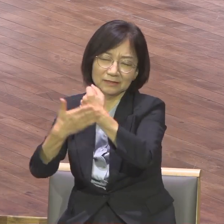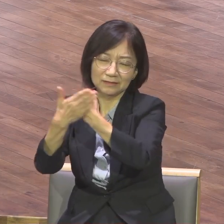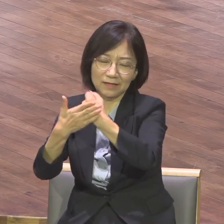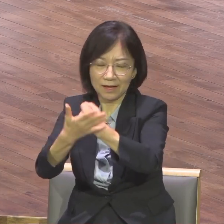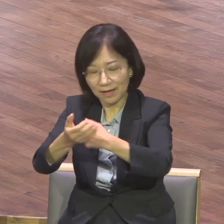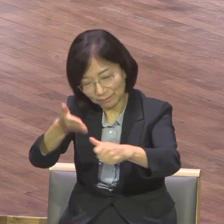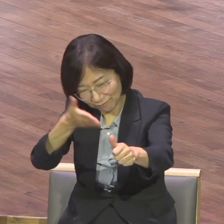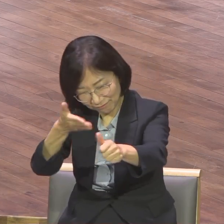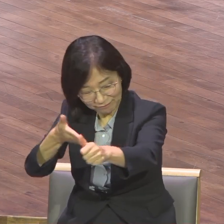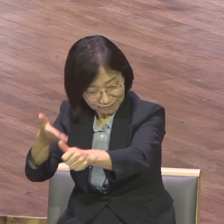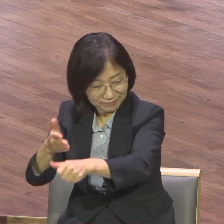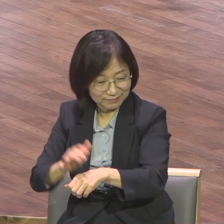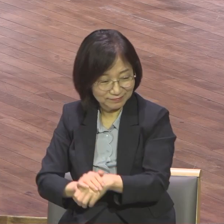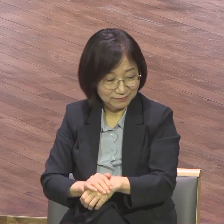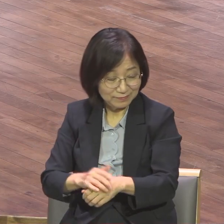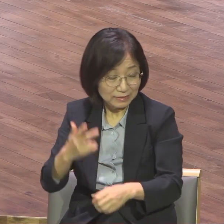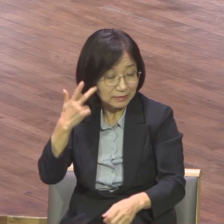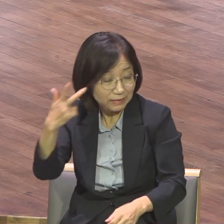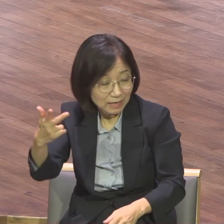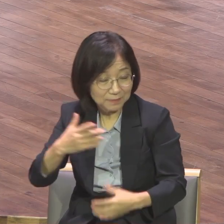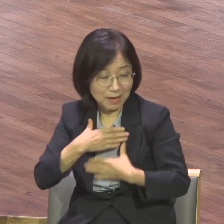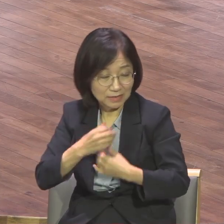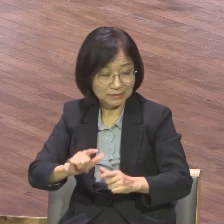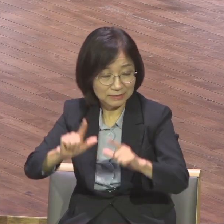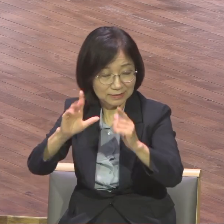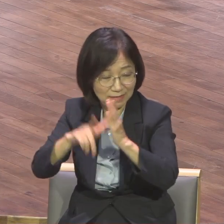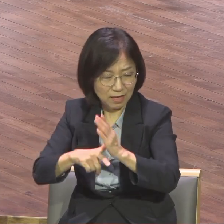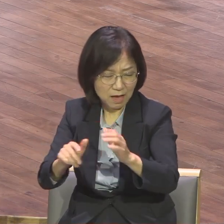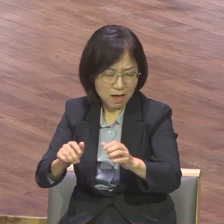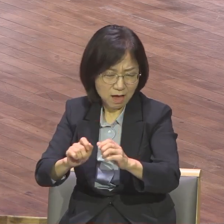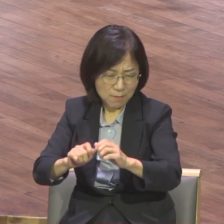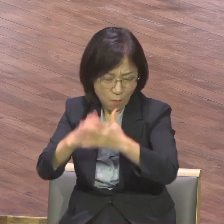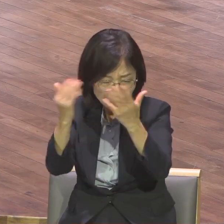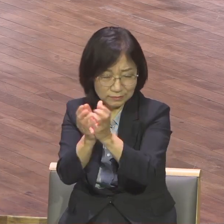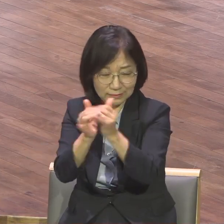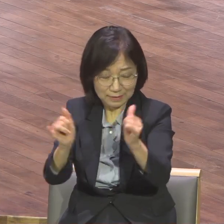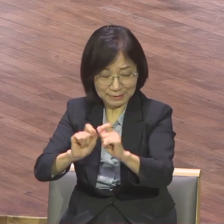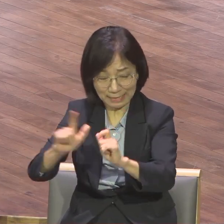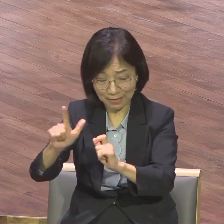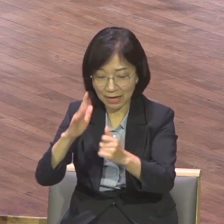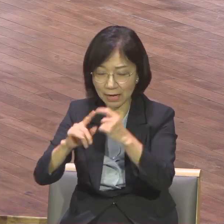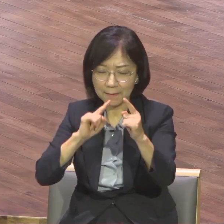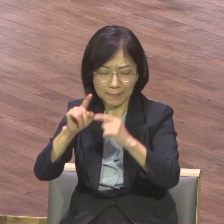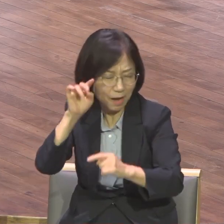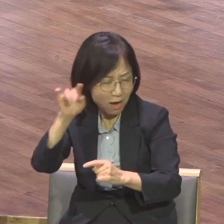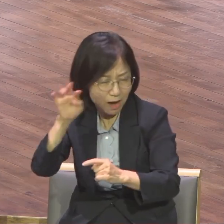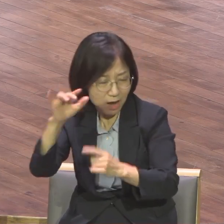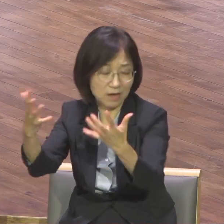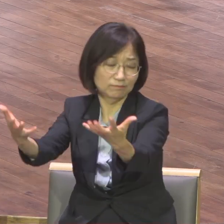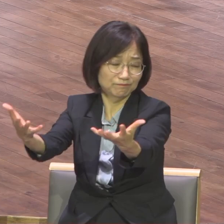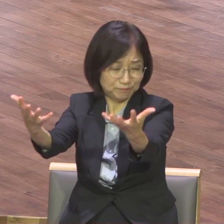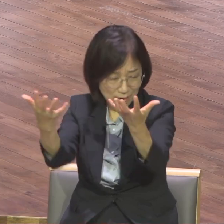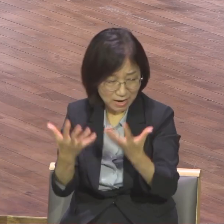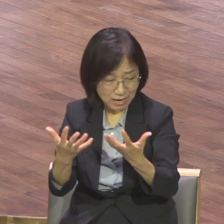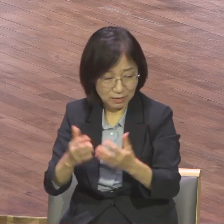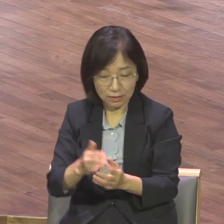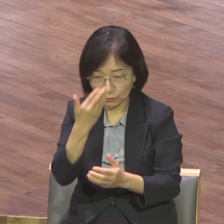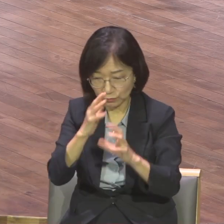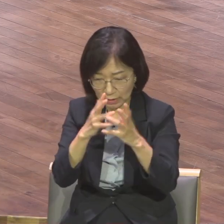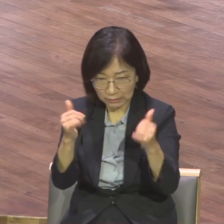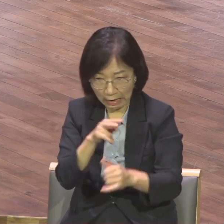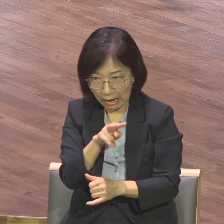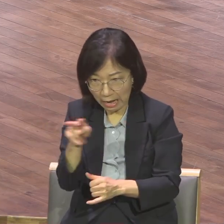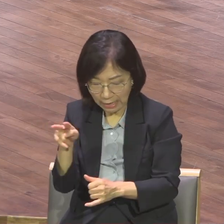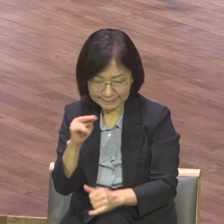있으라 권하니라. 그 다음 안식일에는 온 시민이 거의 다 하나님의 말씀을 듣고자 하여 모이니 유대인들이 그 무리를